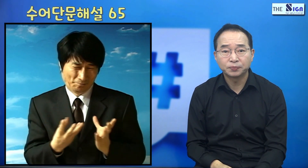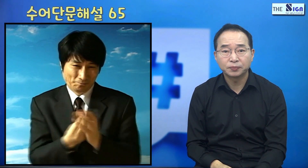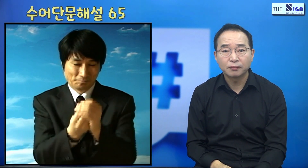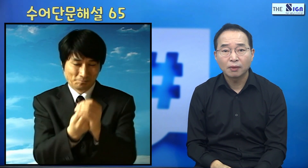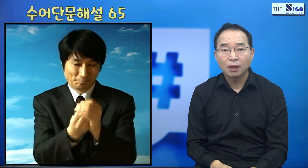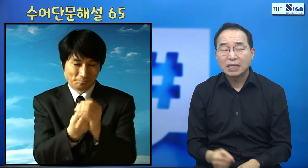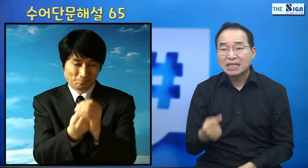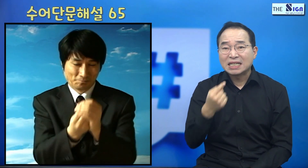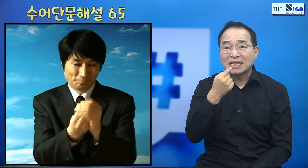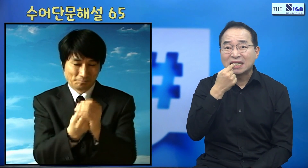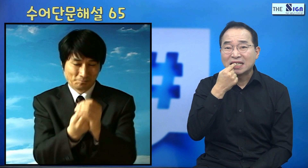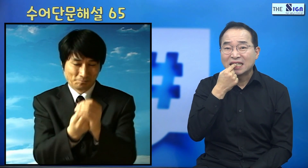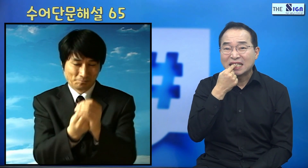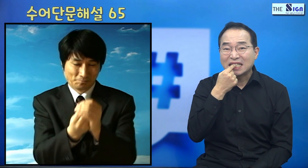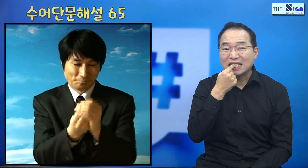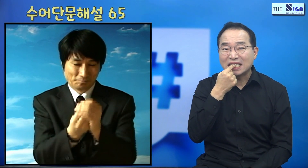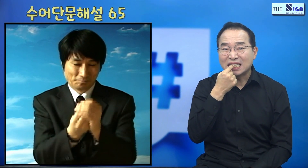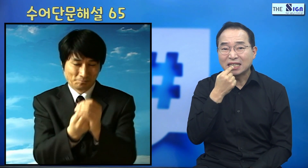되고,